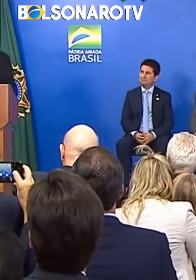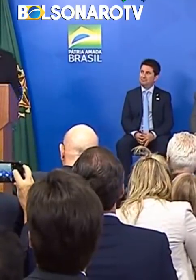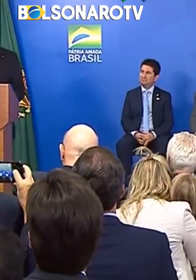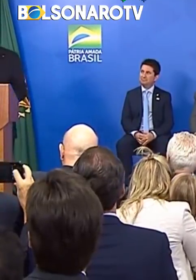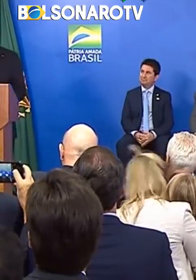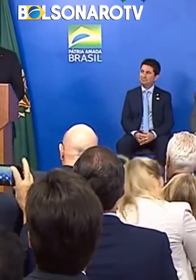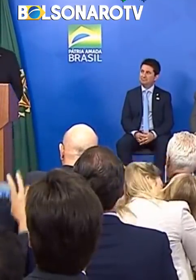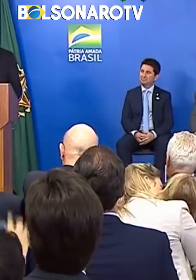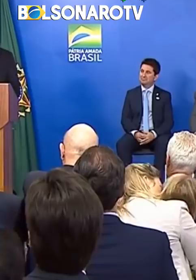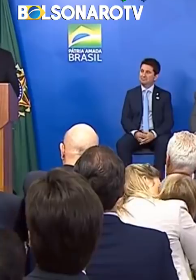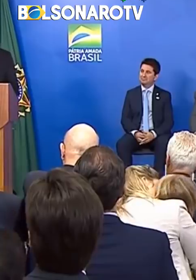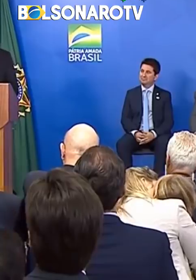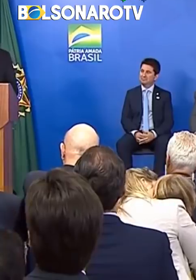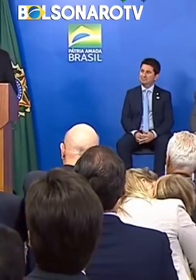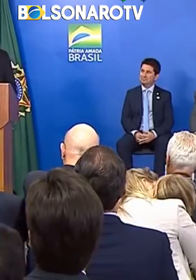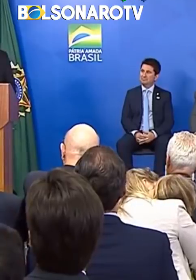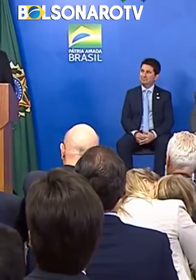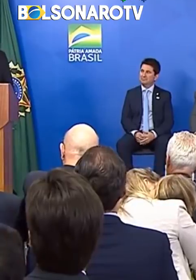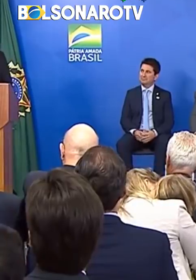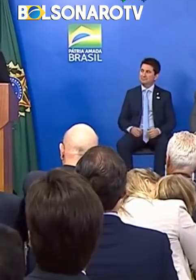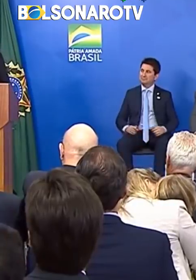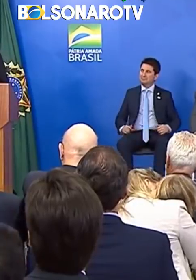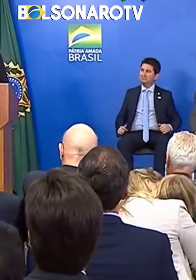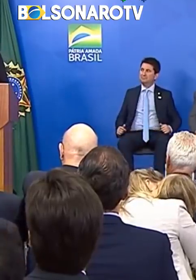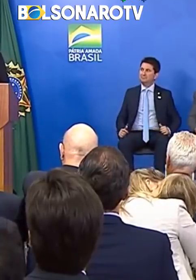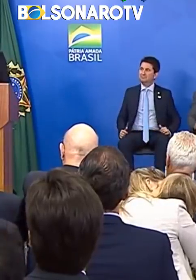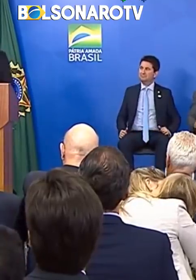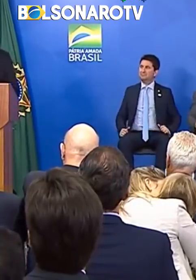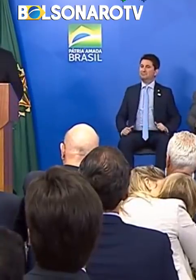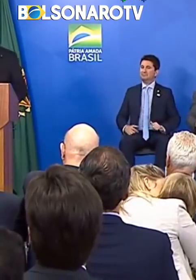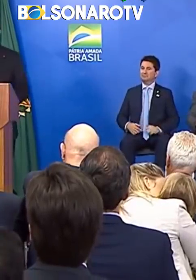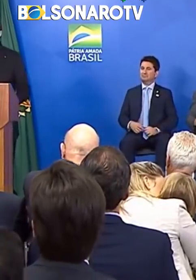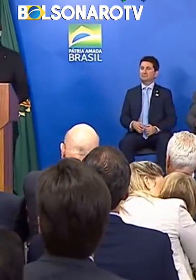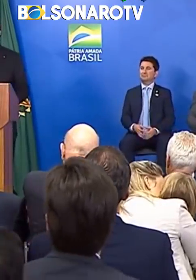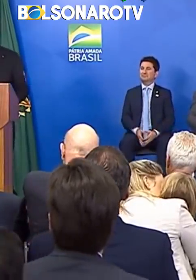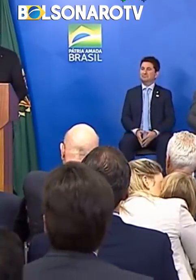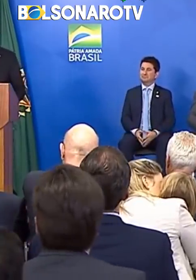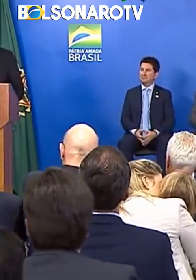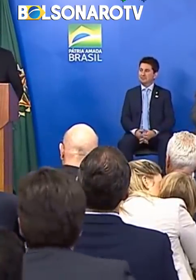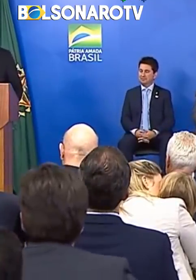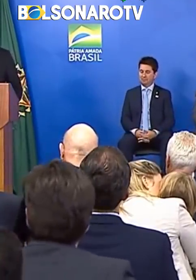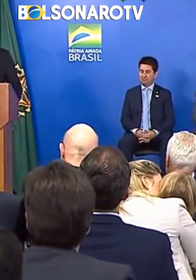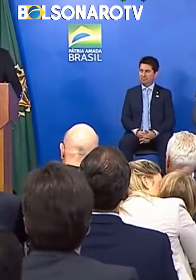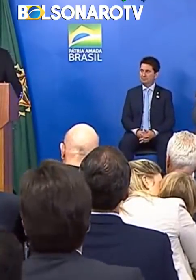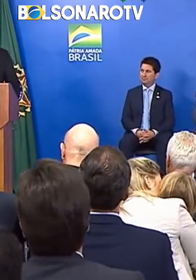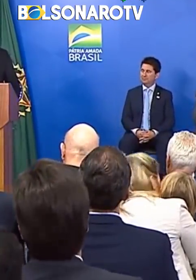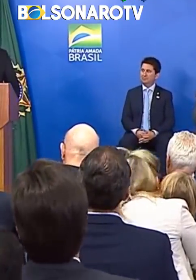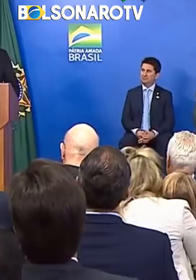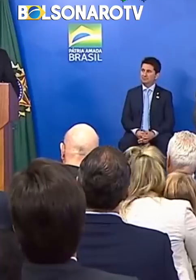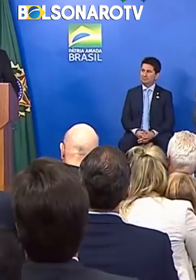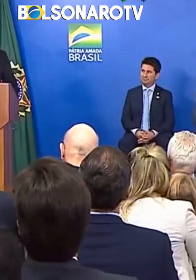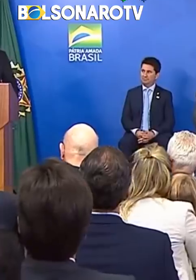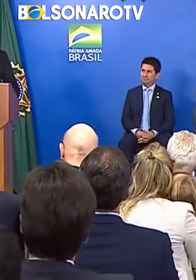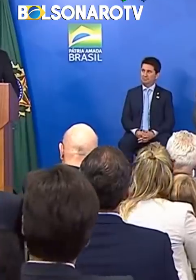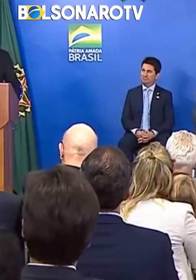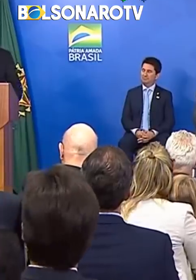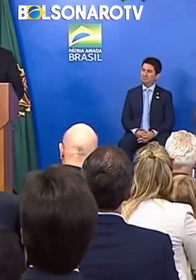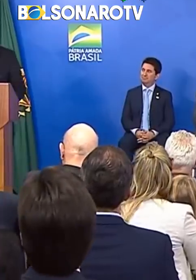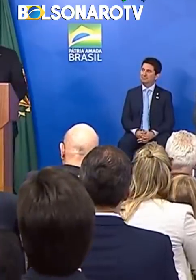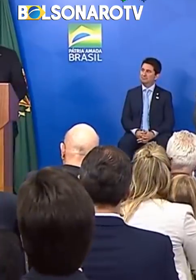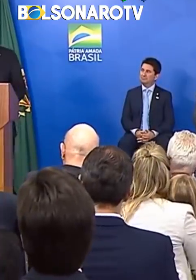senadores que tiveram a sensibilidade e ajudaram a aprovar esse projeto aí que vai ajudar e